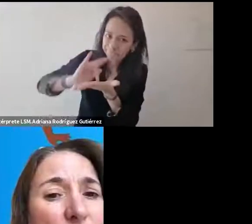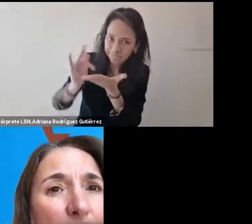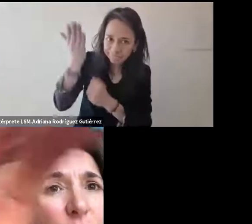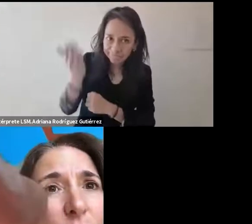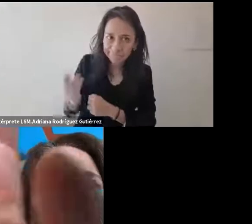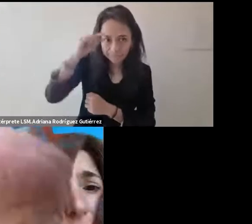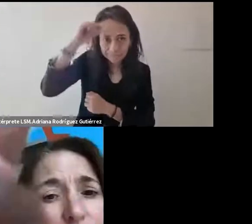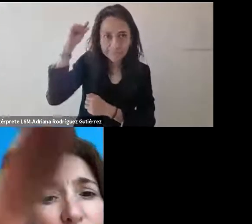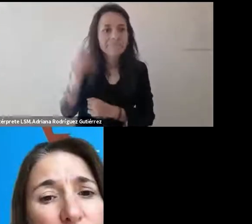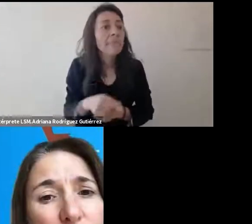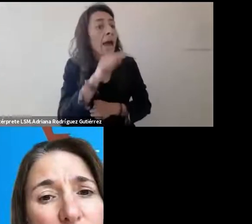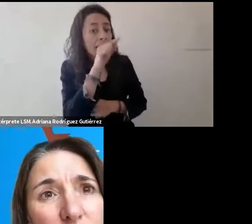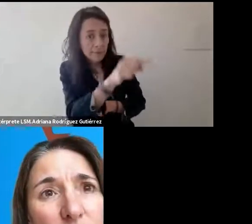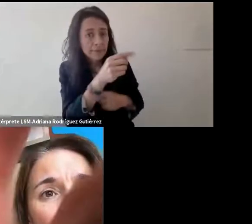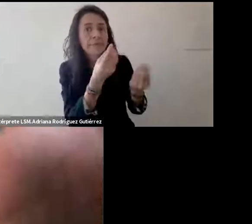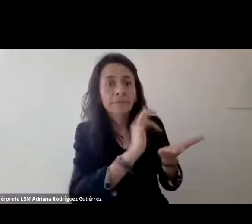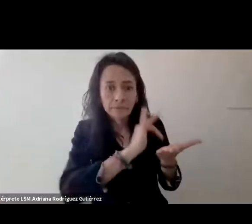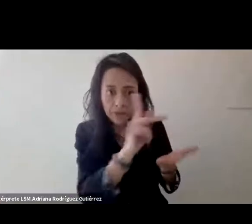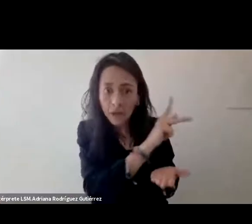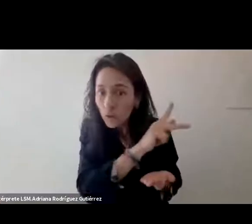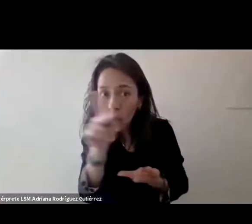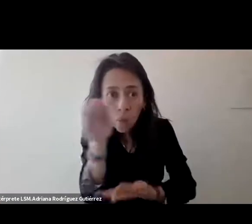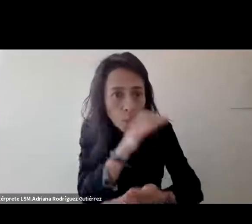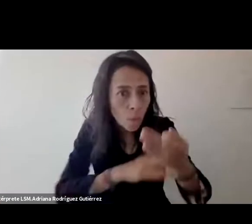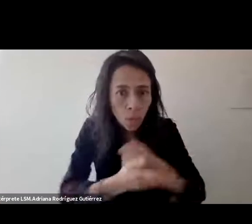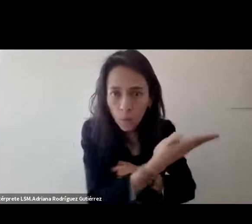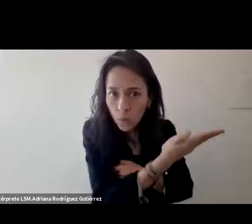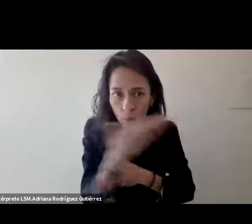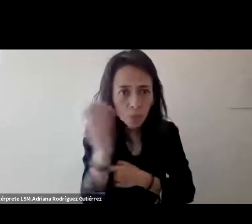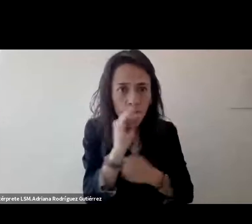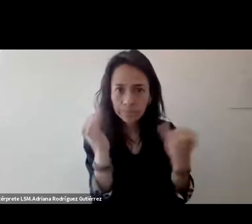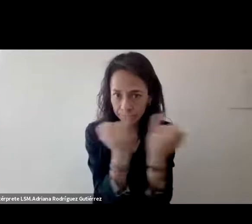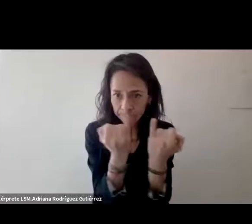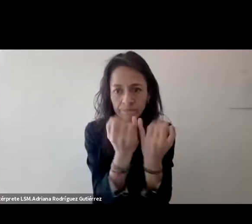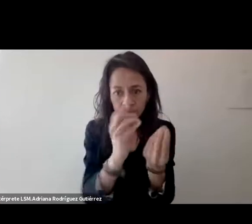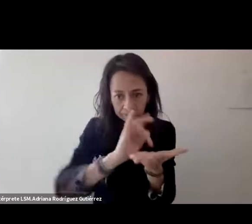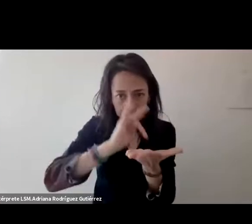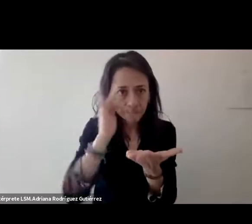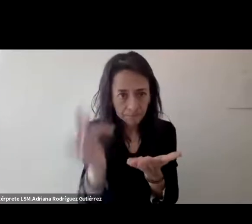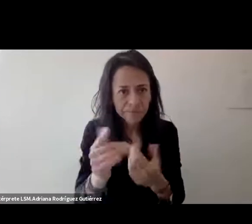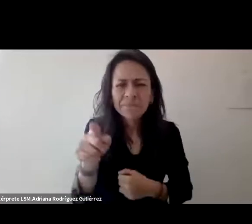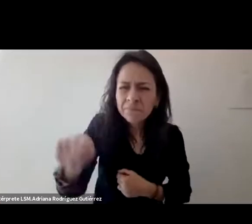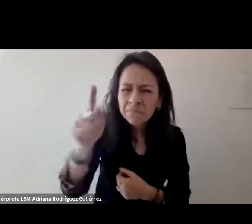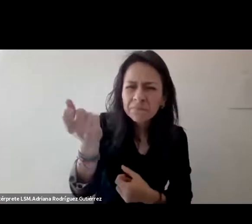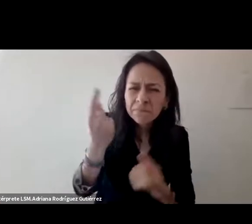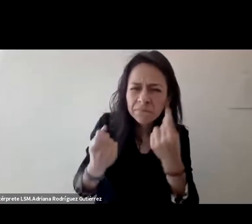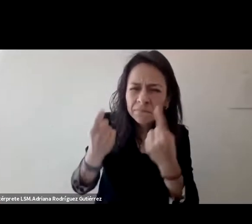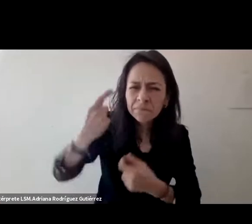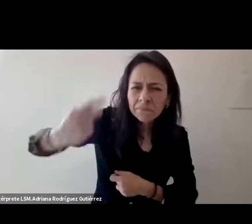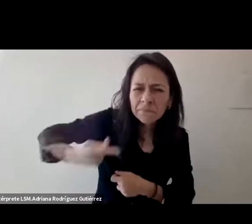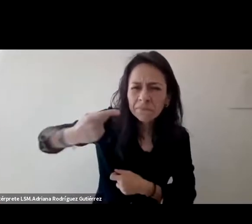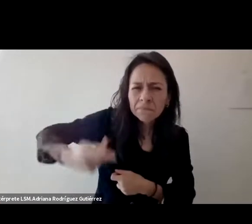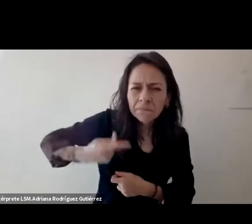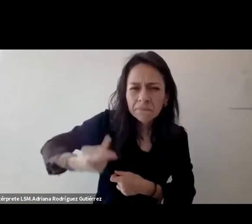Gracias a ti, gracias a todos y todas. Y también si habían preguntado si esto va a quedar